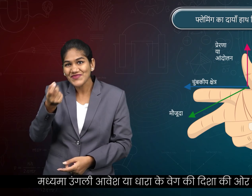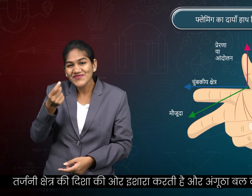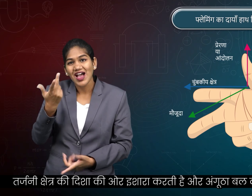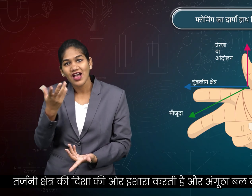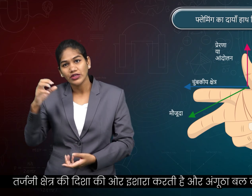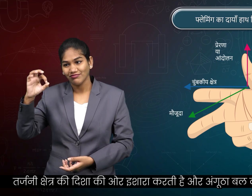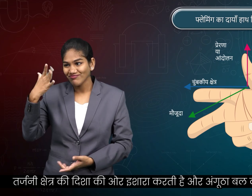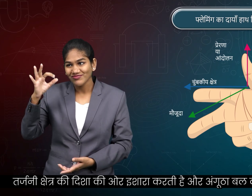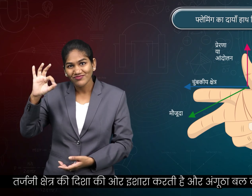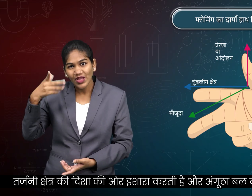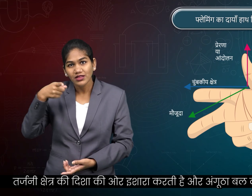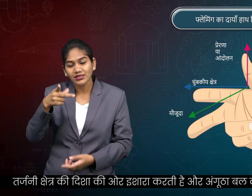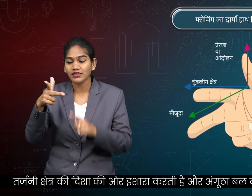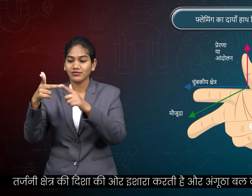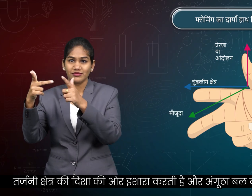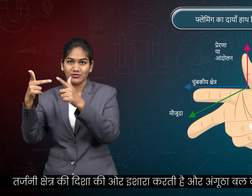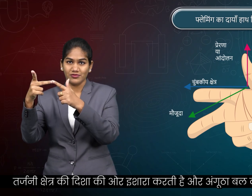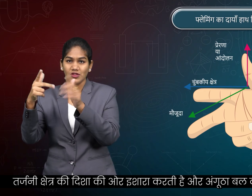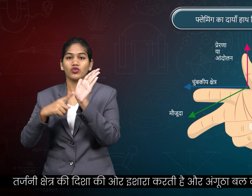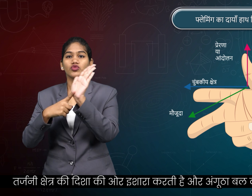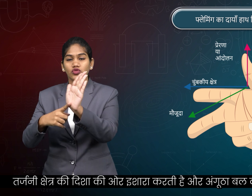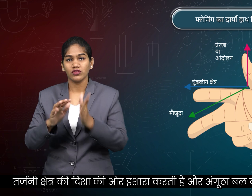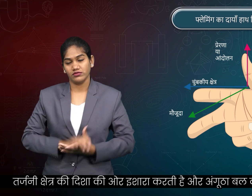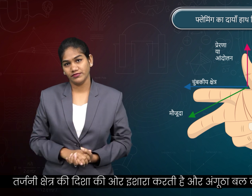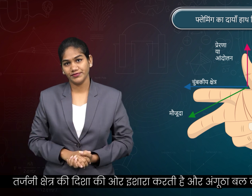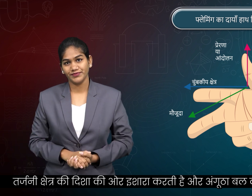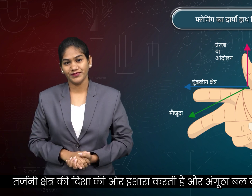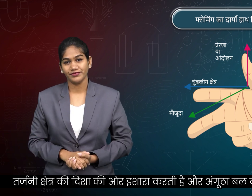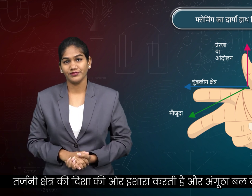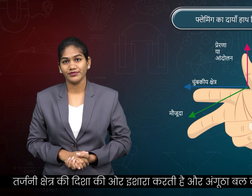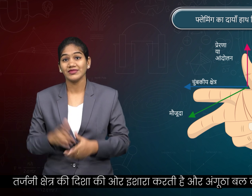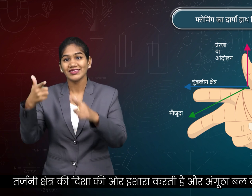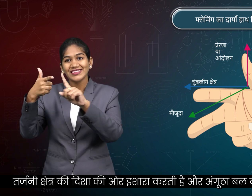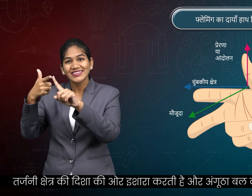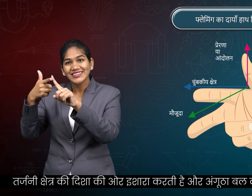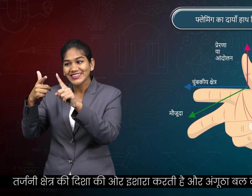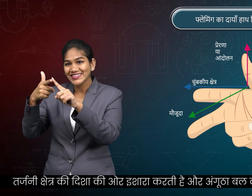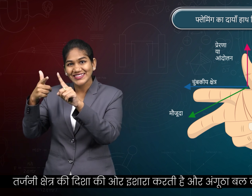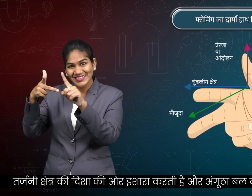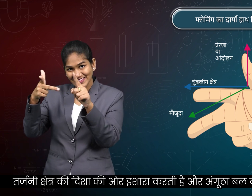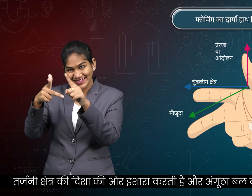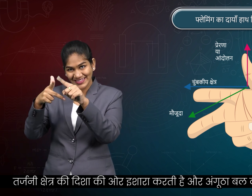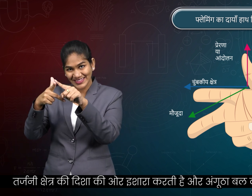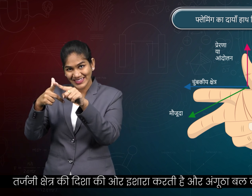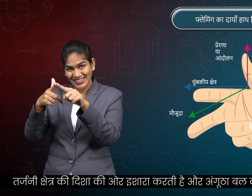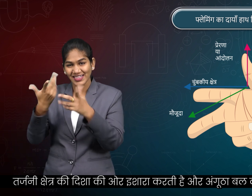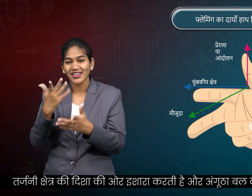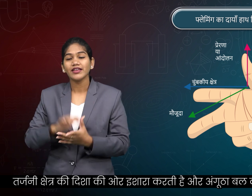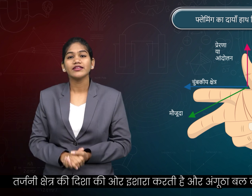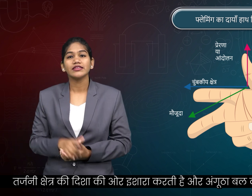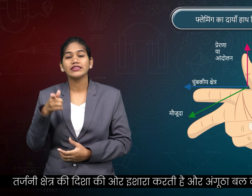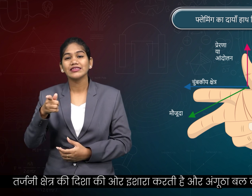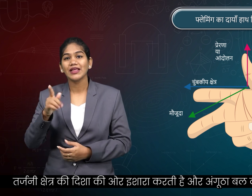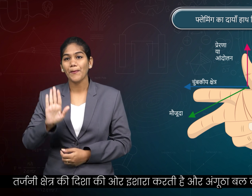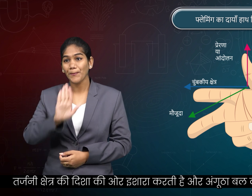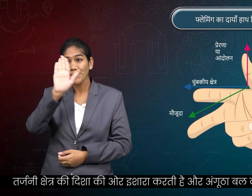है। तर्जनी क्षेत्र की दिशा की ओर इशारा करती है और अंगूठा बल